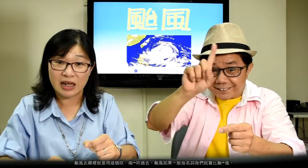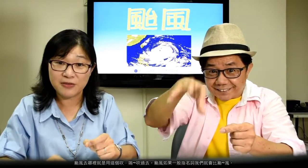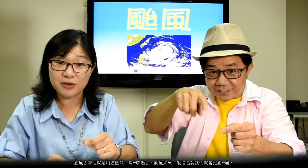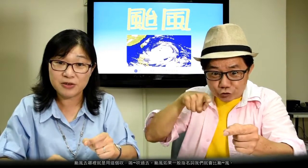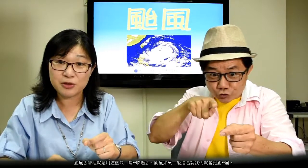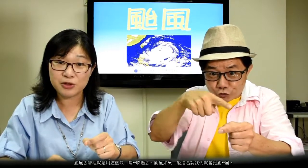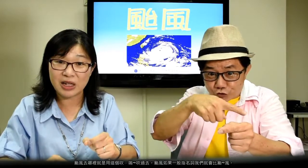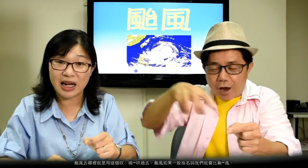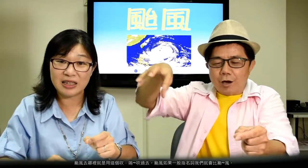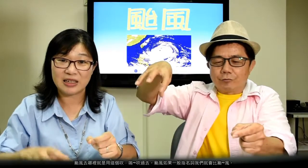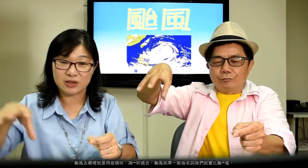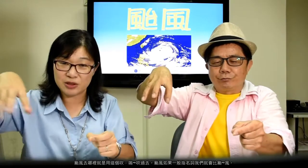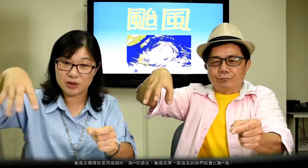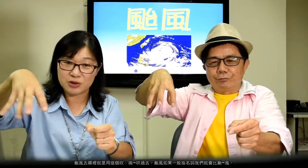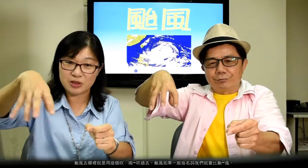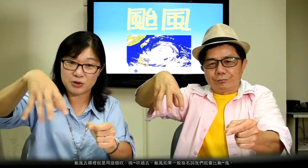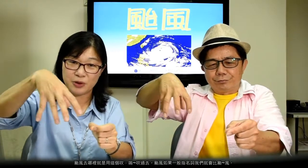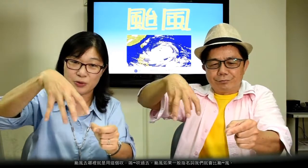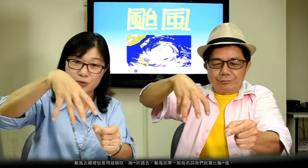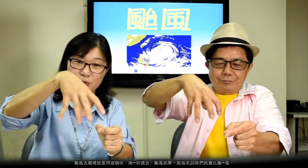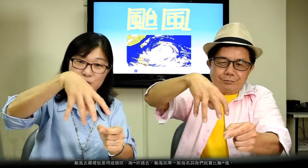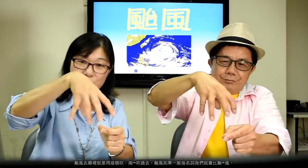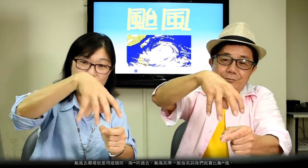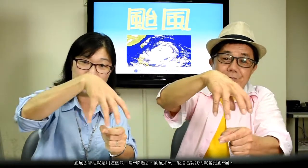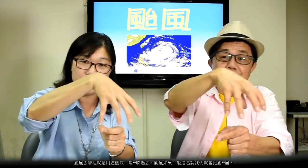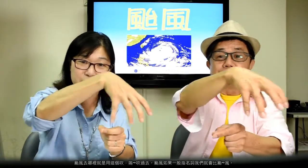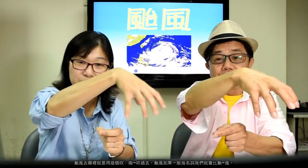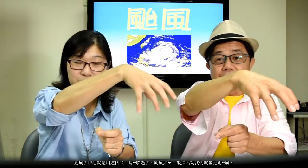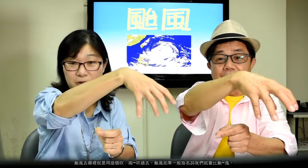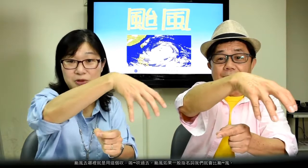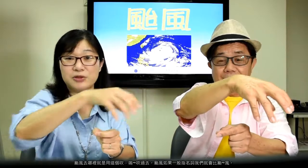台风去哪里？就是用这个吹，呜，吹过去。